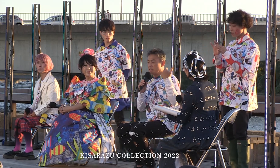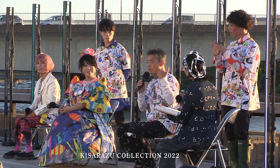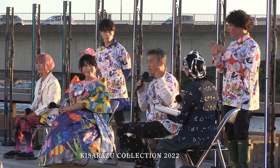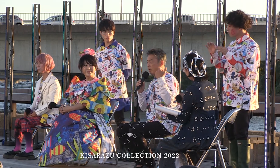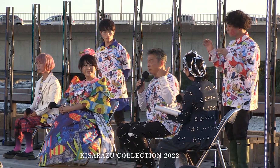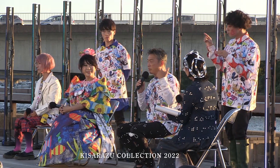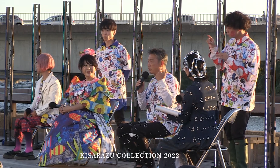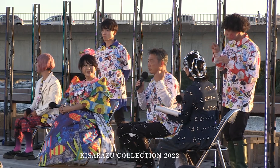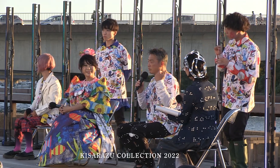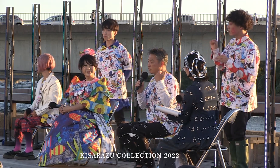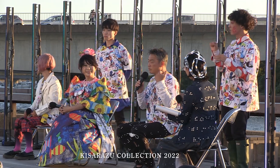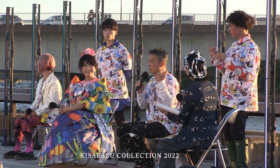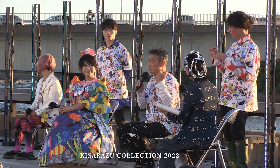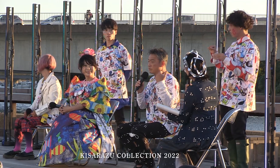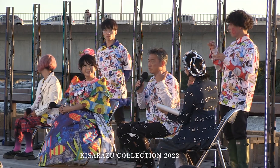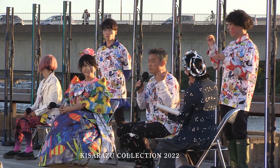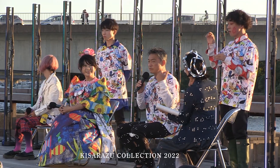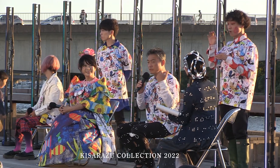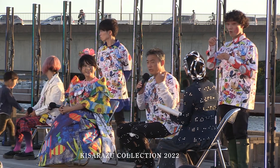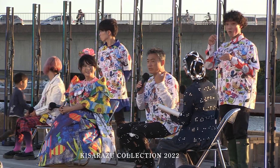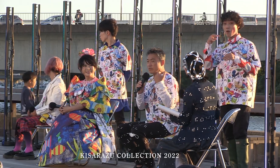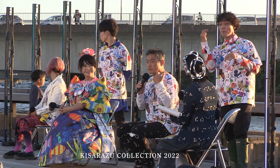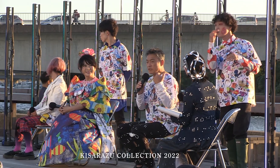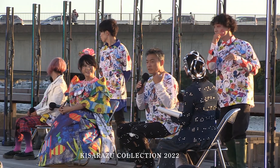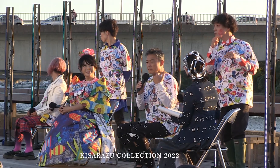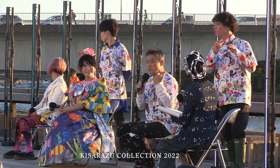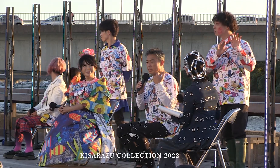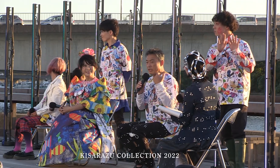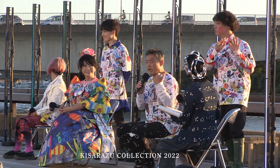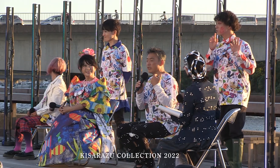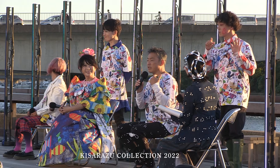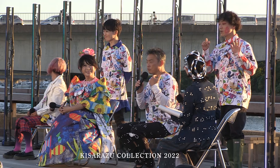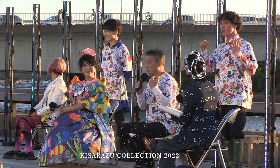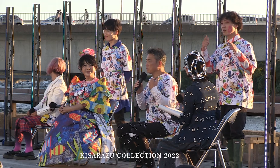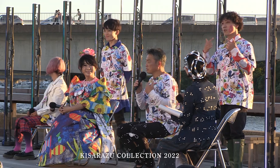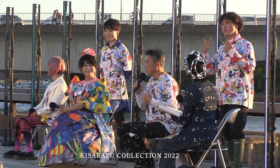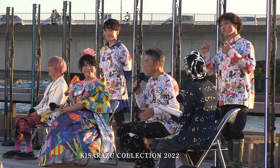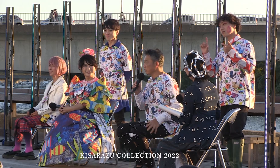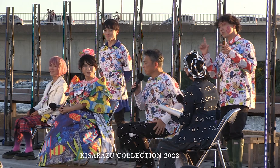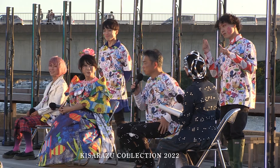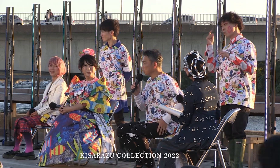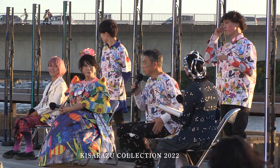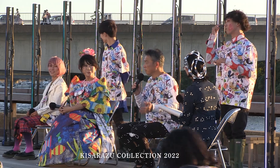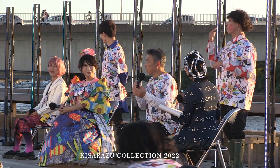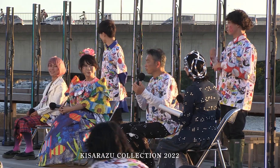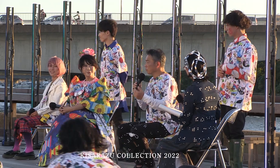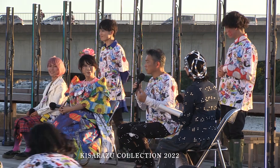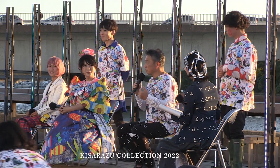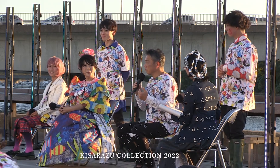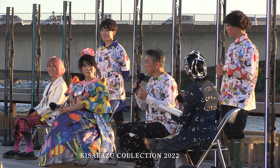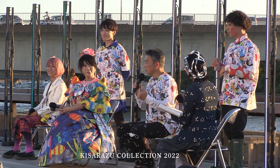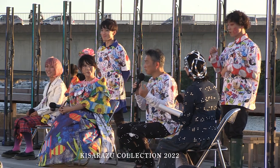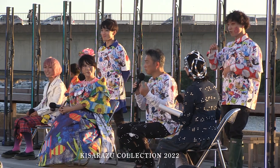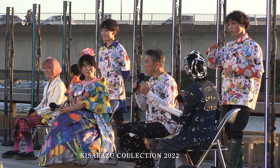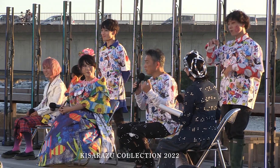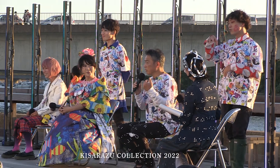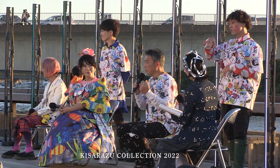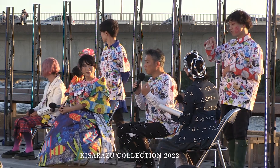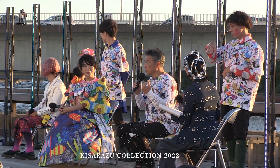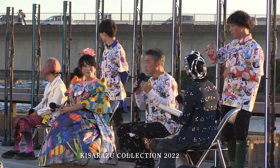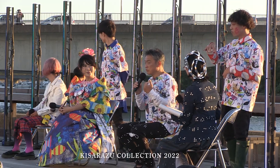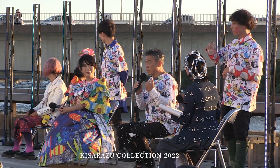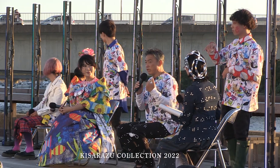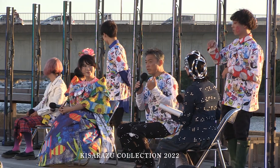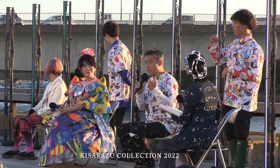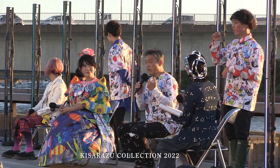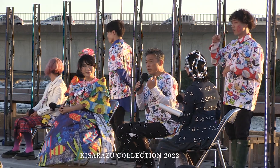景色ってあまりこう普段こう親しんでなかったと思うんですね。でそういう意味ではこの場所をこ